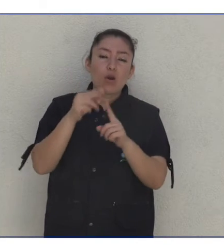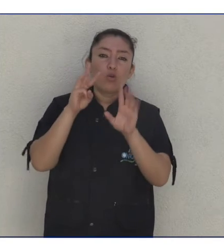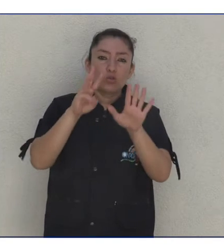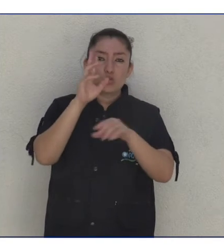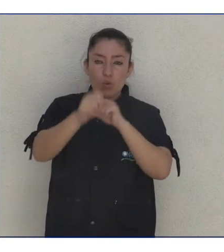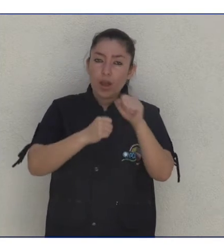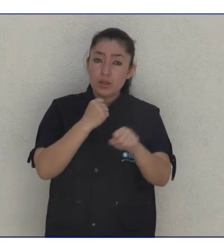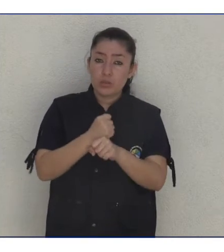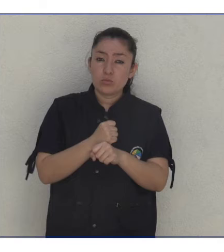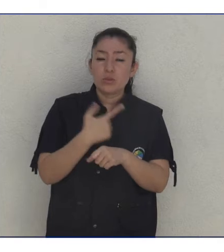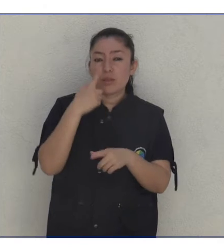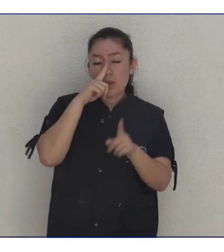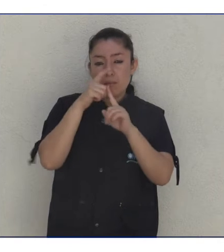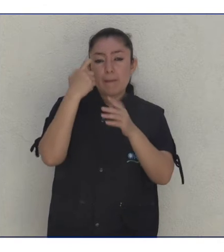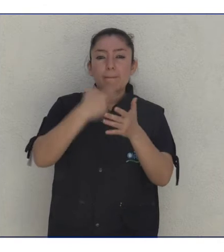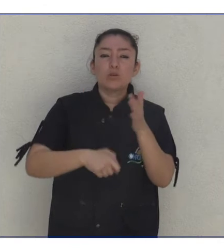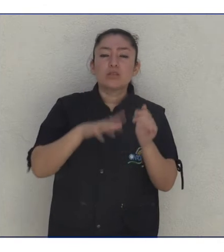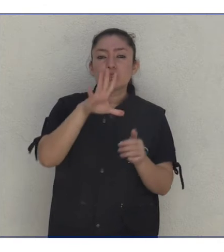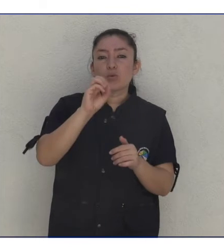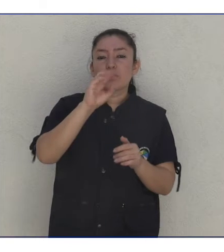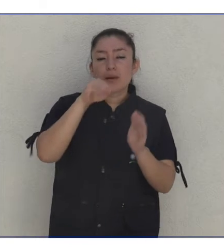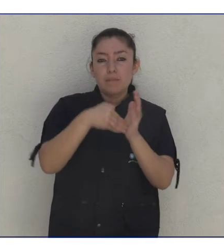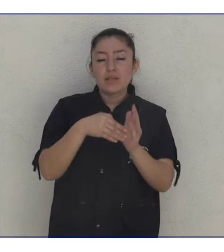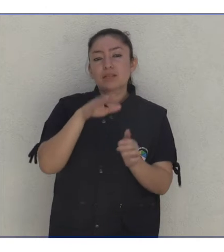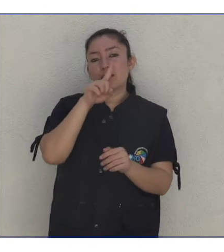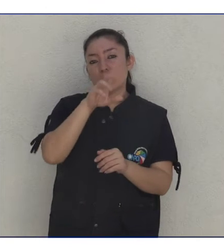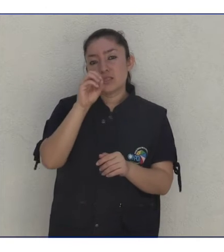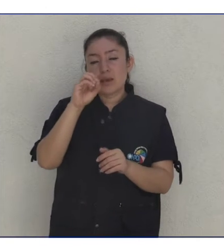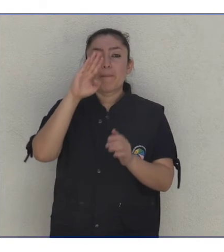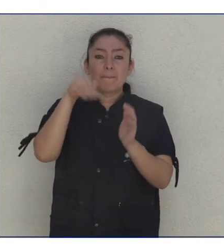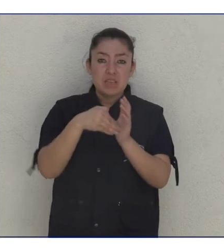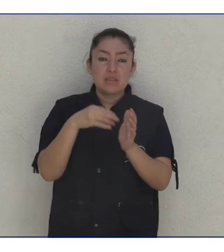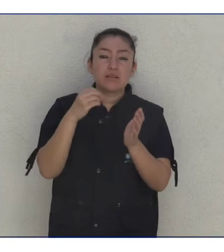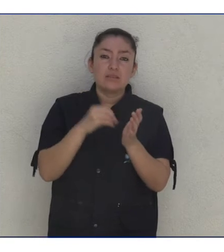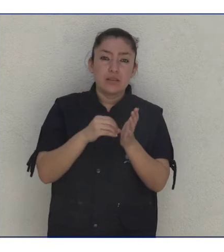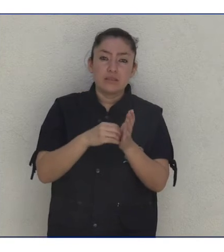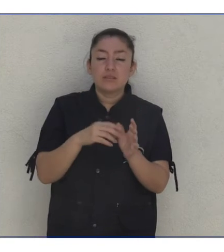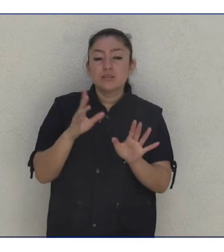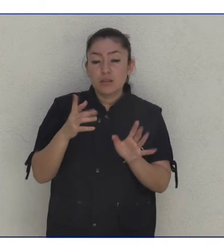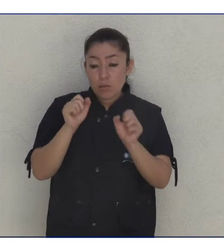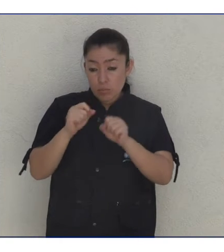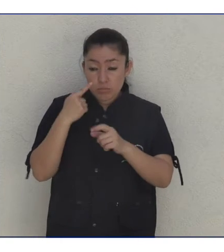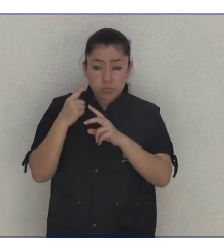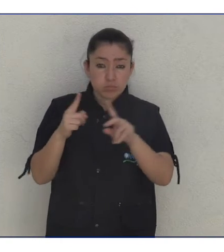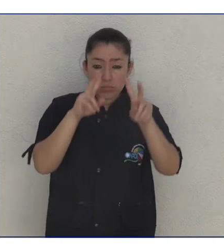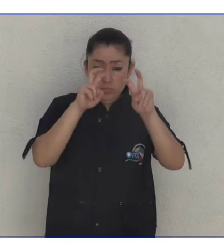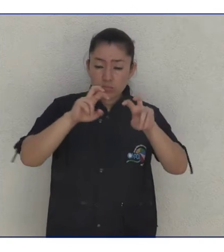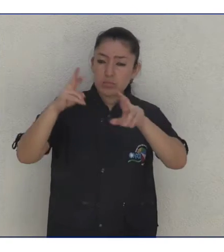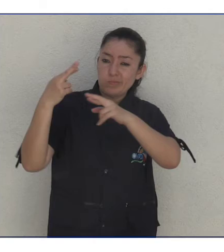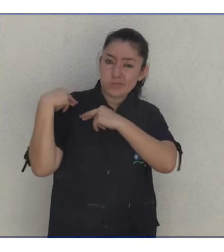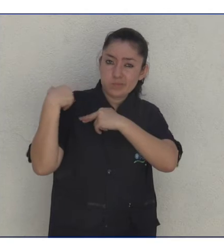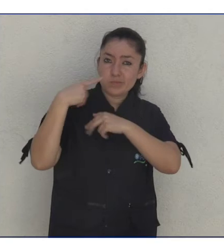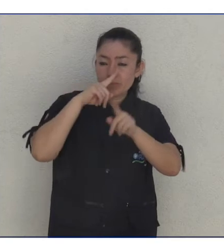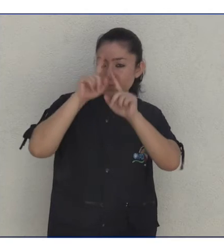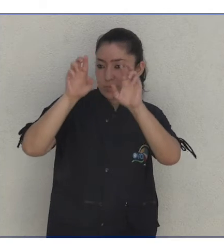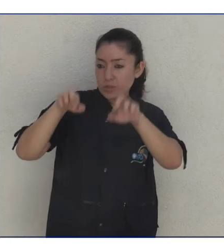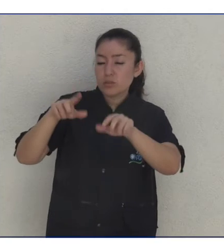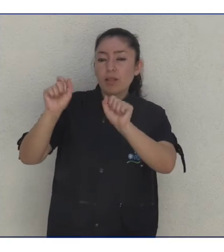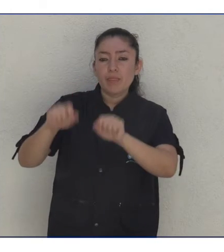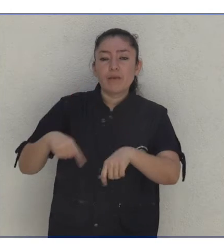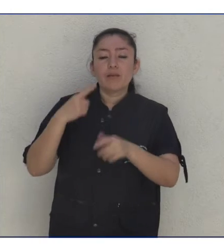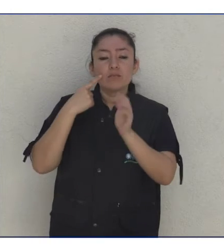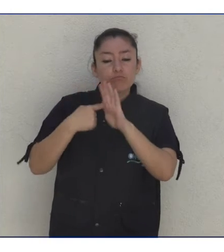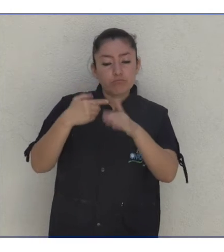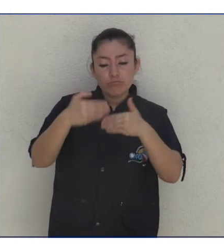de 50,000 a 100,000 quetzales. La sanción penal se aplicará sin perjuicio de las responsabilidades civiles correspondientes y